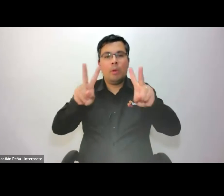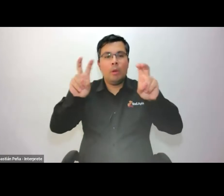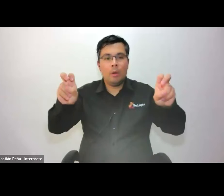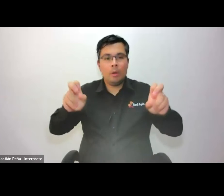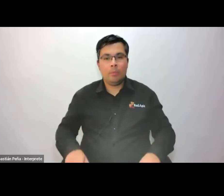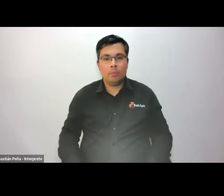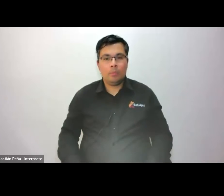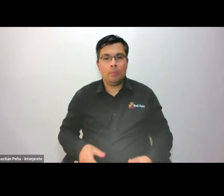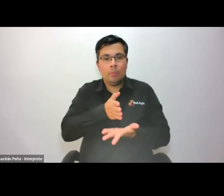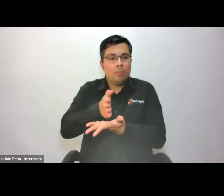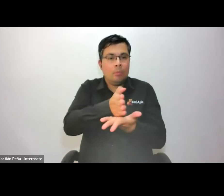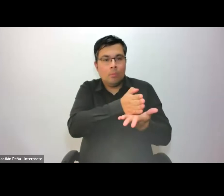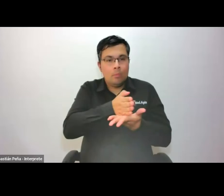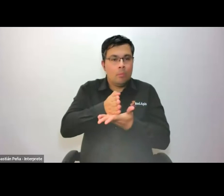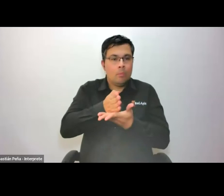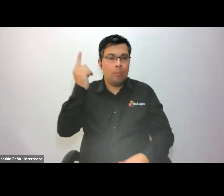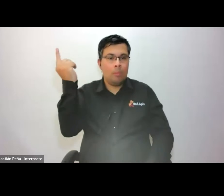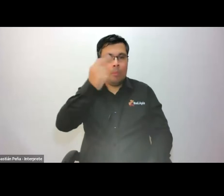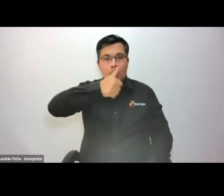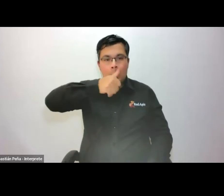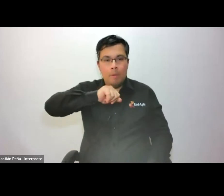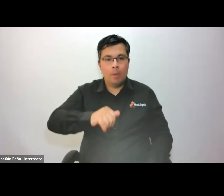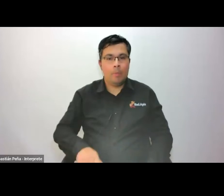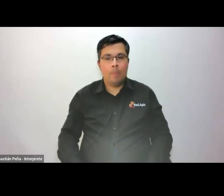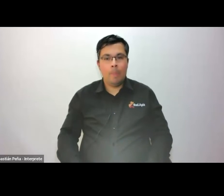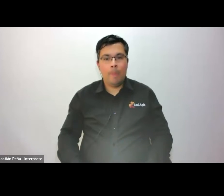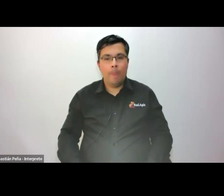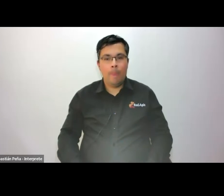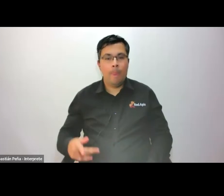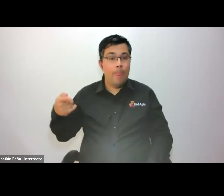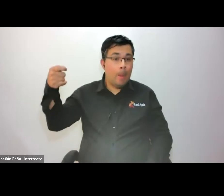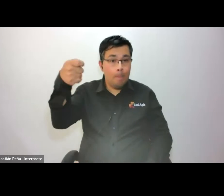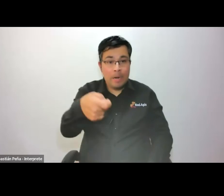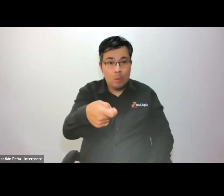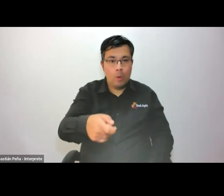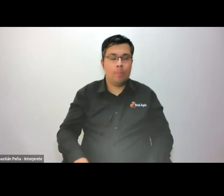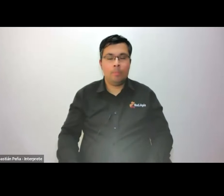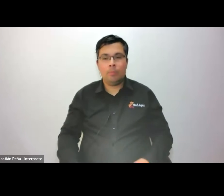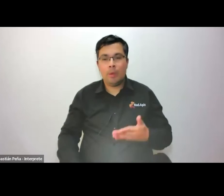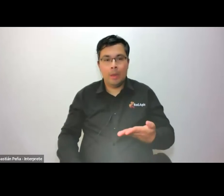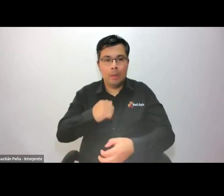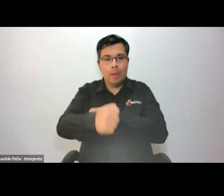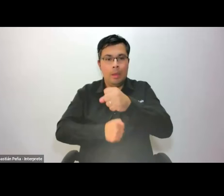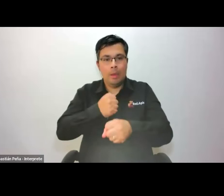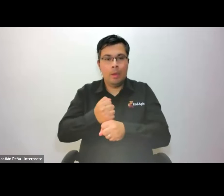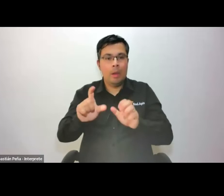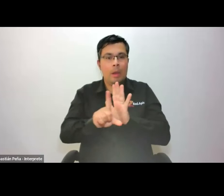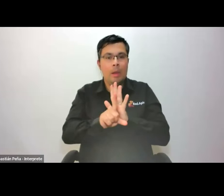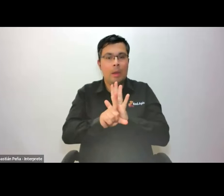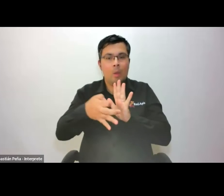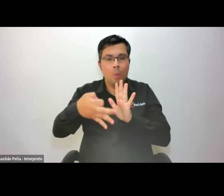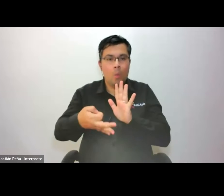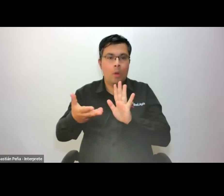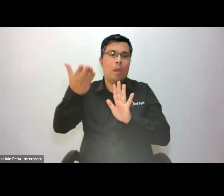establecimientos educacionales privados, particulares pagados, este año, la ley justo anterior a la ley de autismo, la